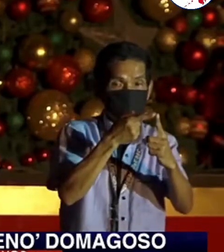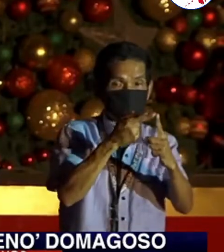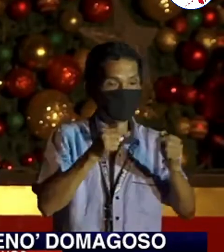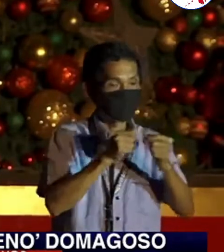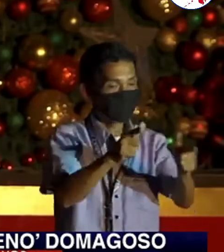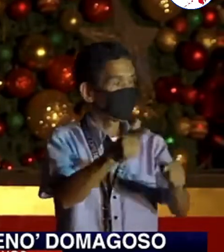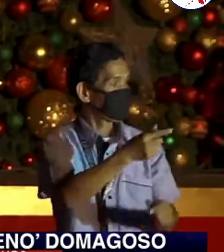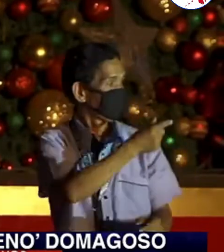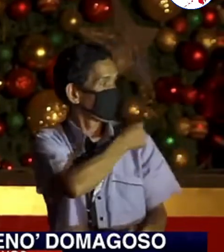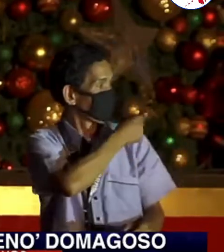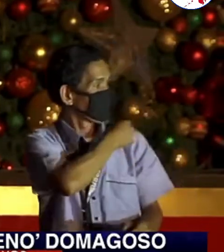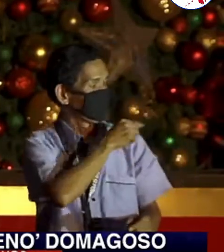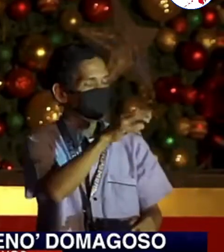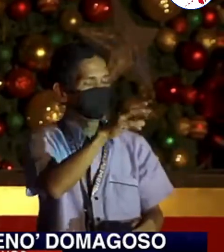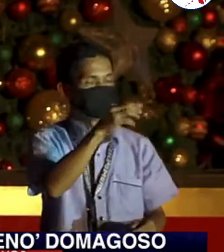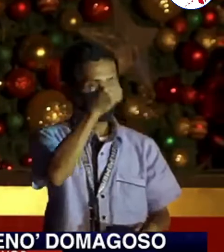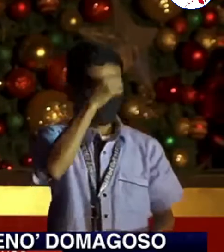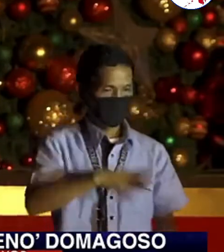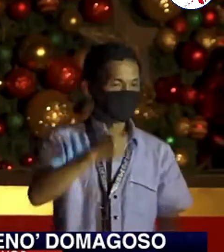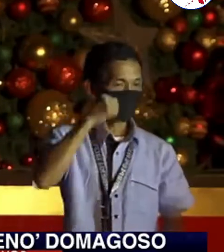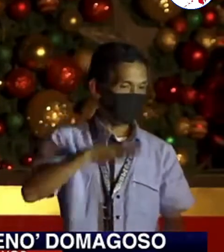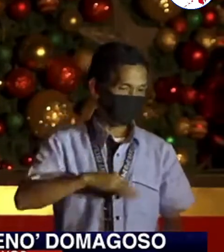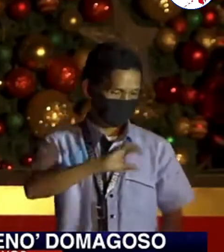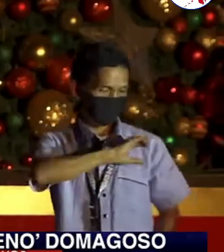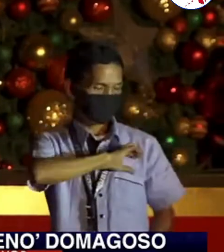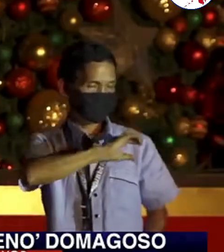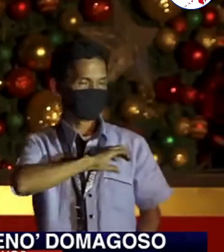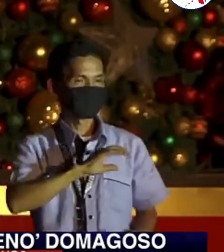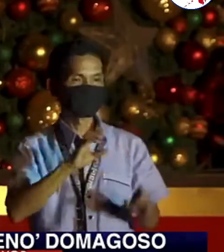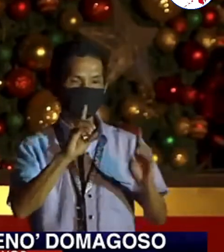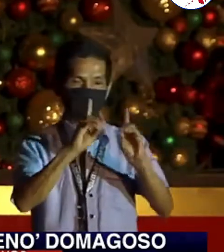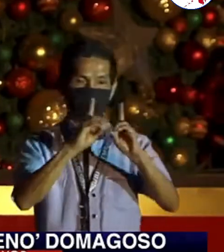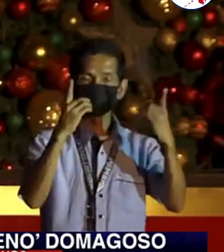General Miranda, the men and women of Manila Police District,